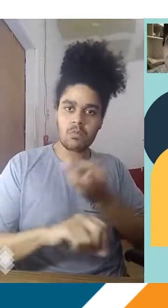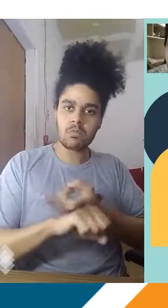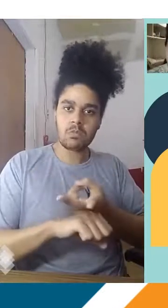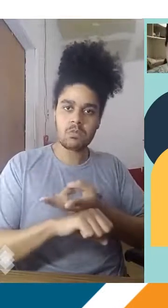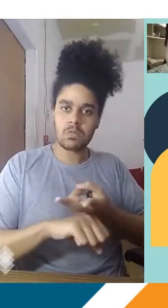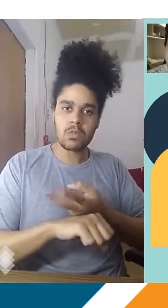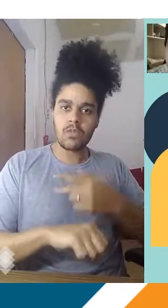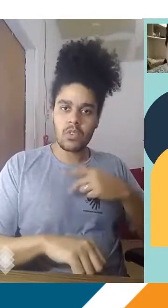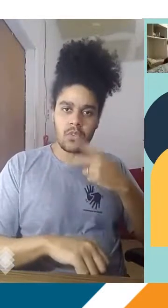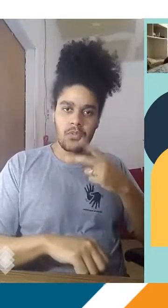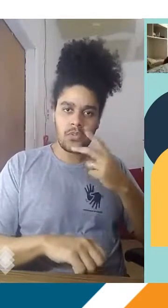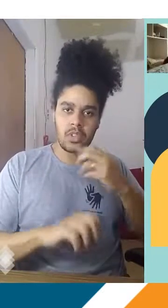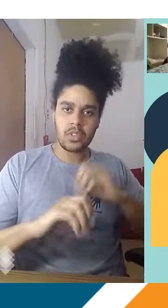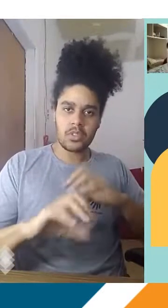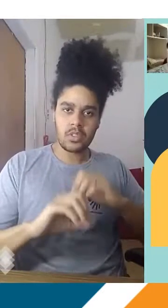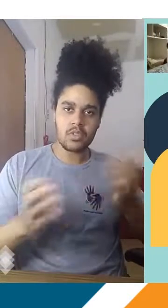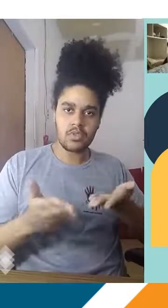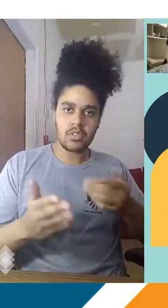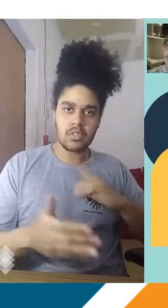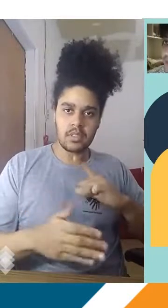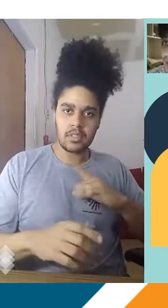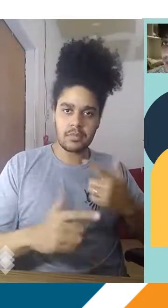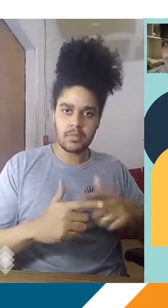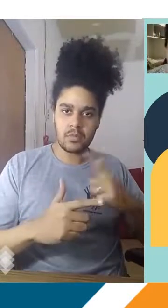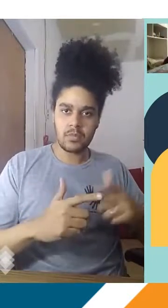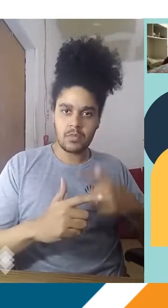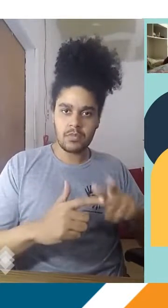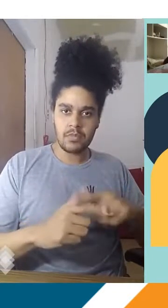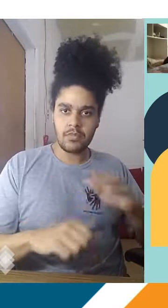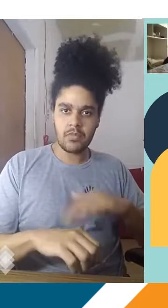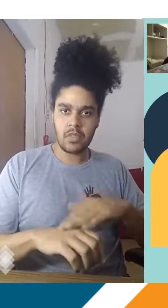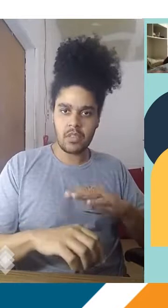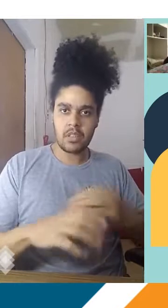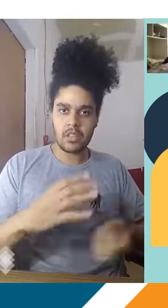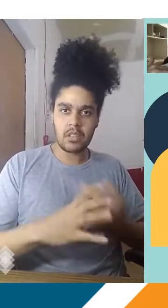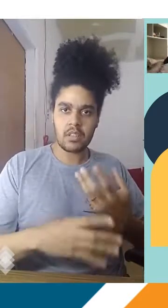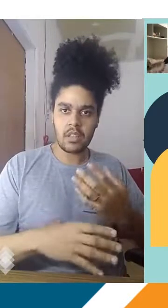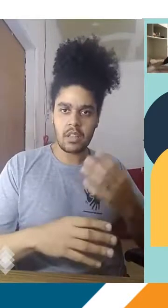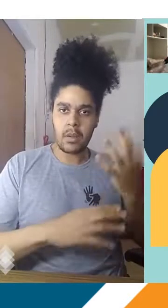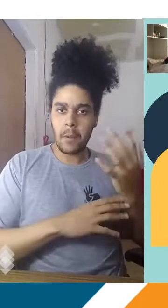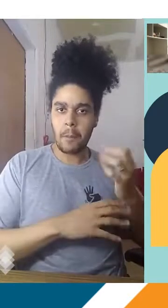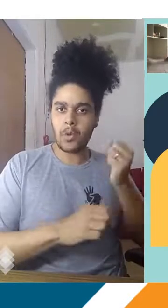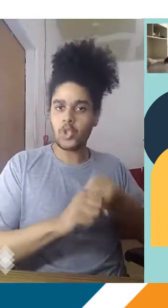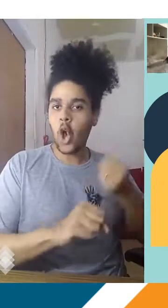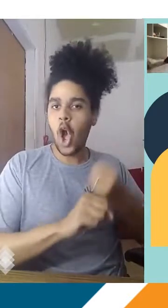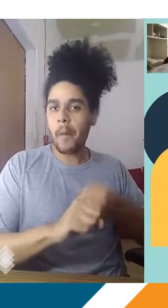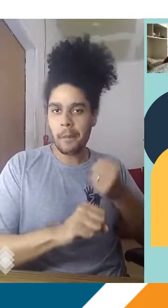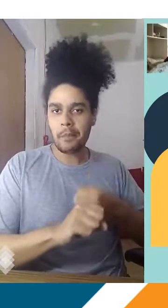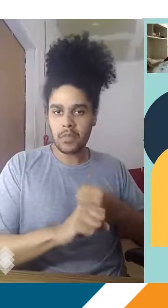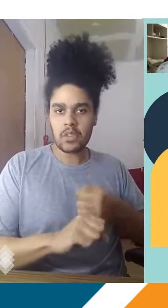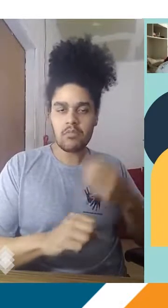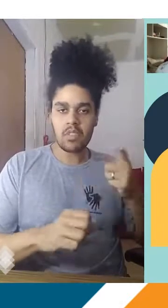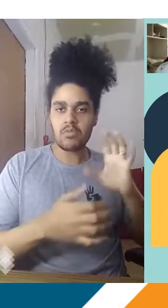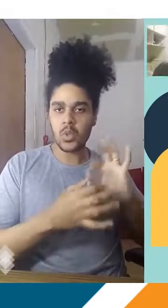caminho que eu procuro. Dizendo que a educação de hoje tem problemas, já que ela é feita mais para produzir mão de obra barata, mão de obra conformada,